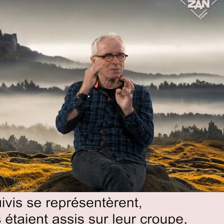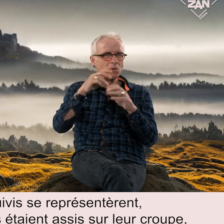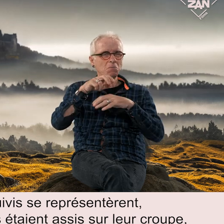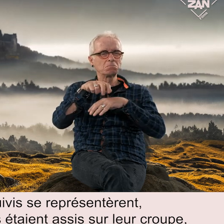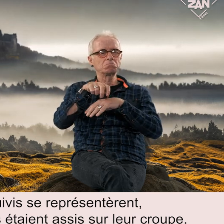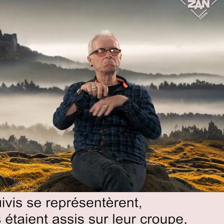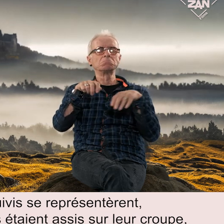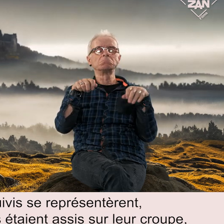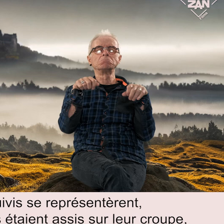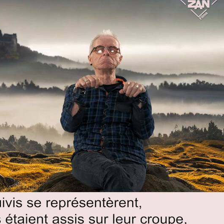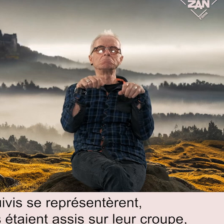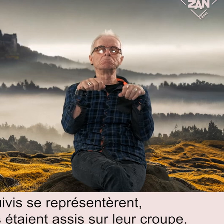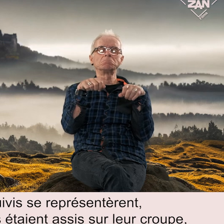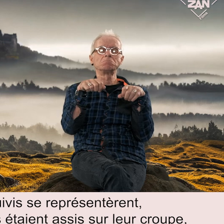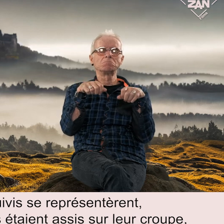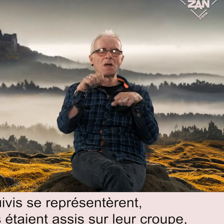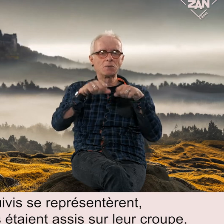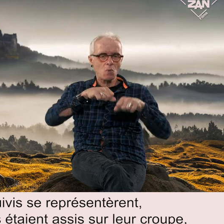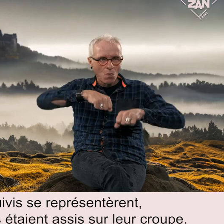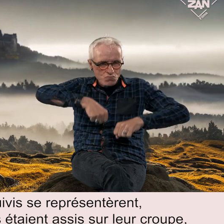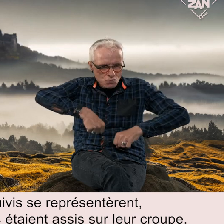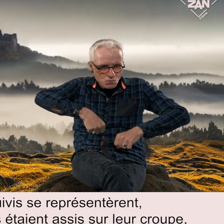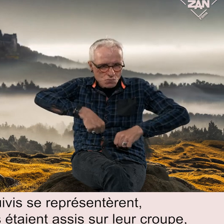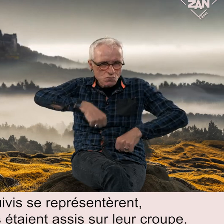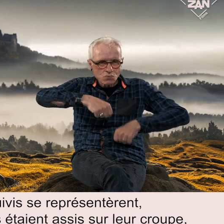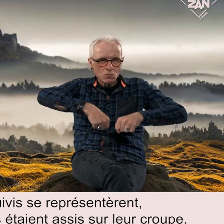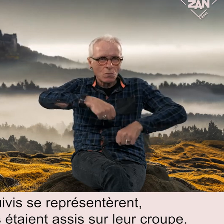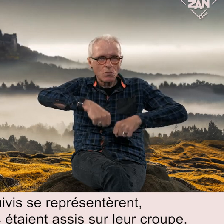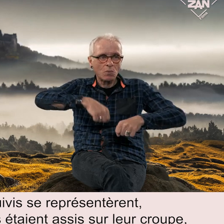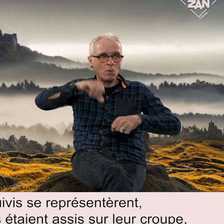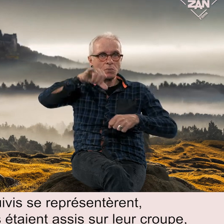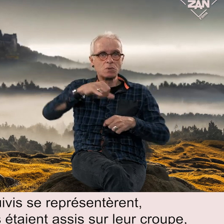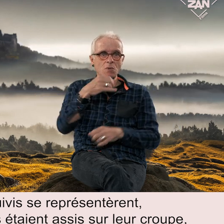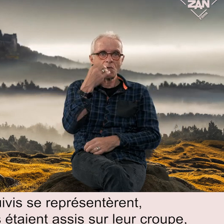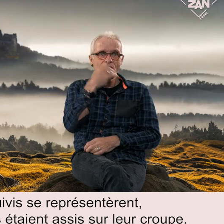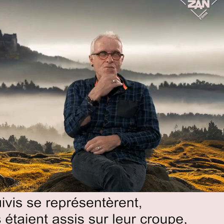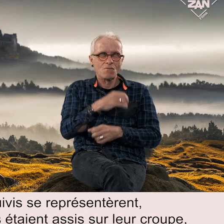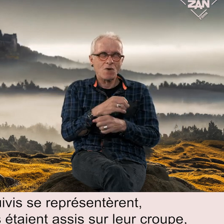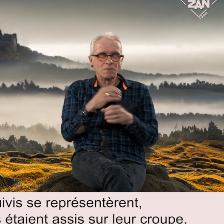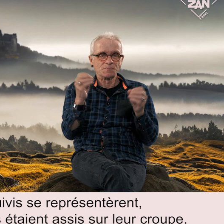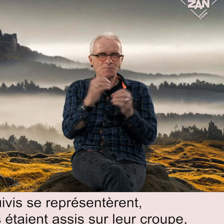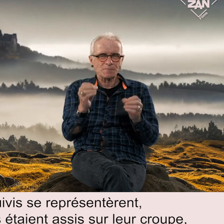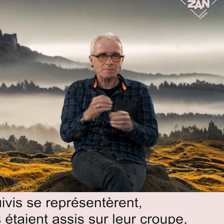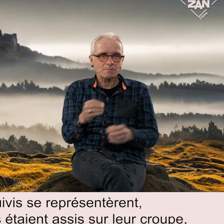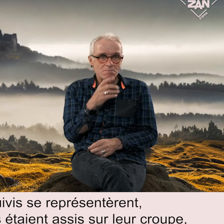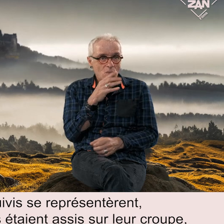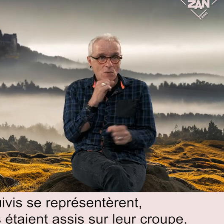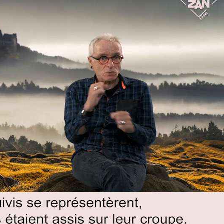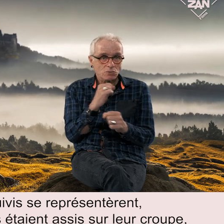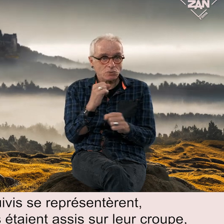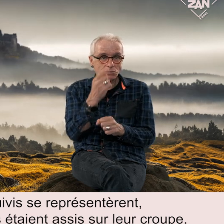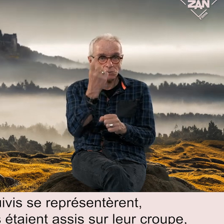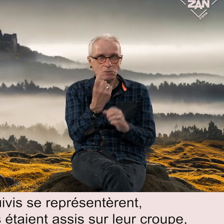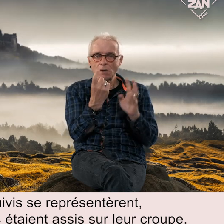sur leur croupe, les autres dressés de toute leur taille. Ils restaient au milieu glacés de terreurs, incapables du moindre mouvement.